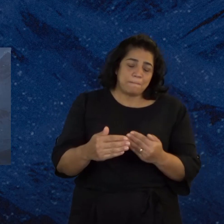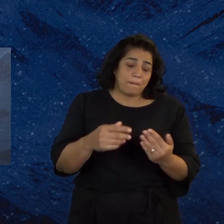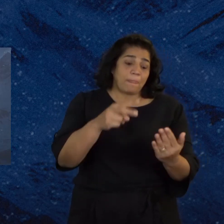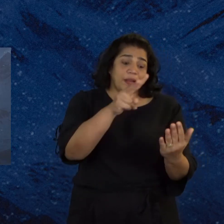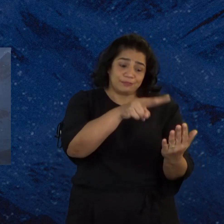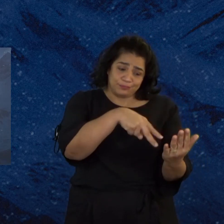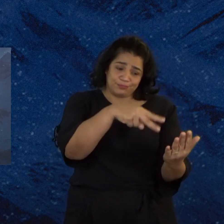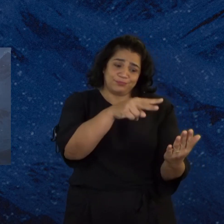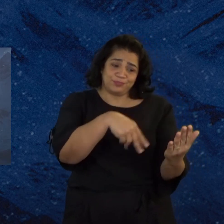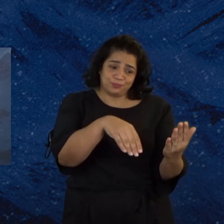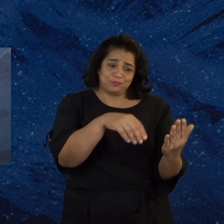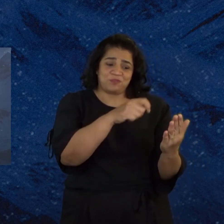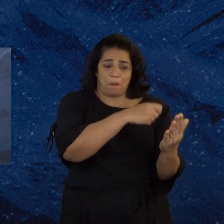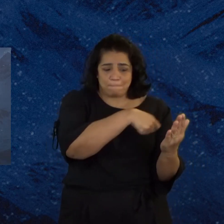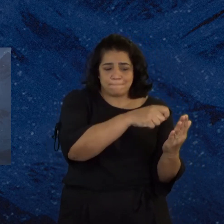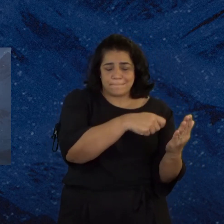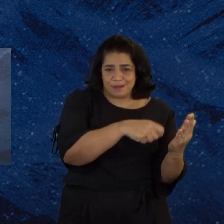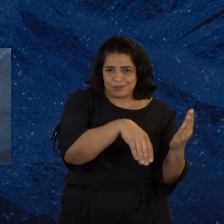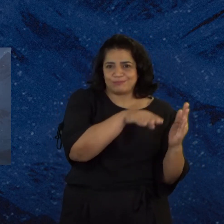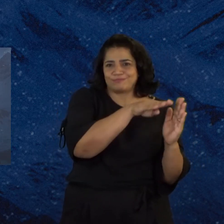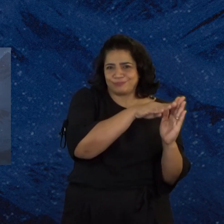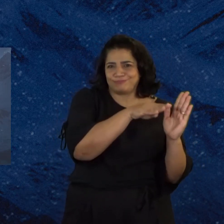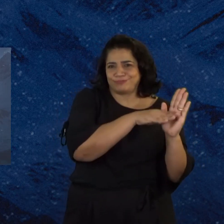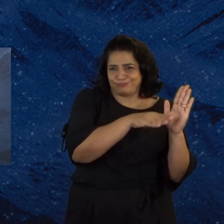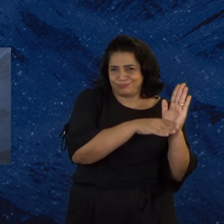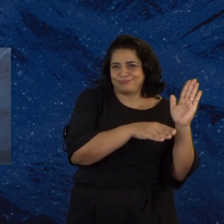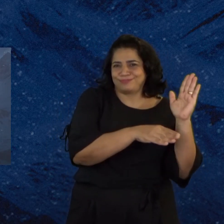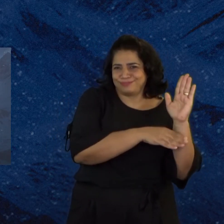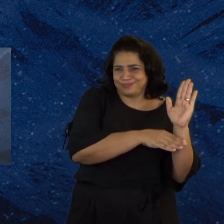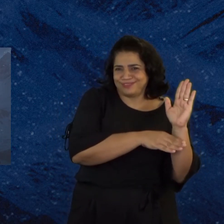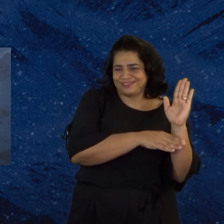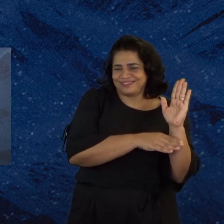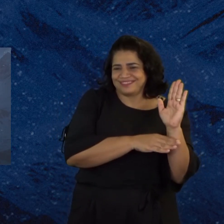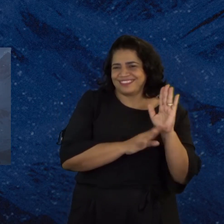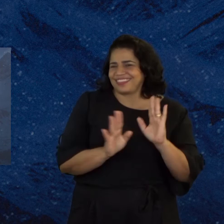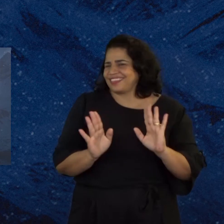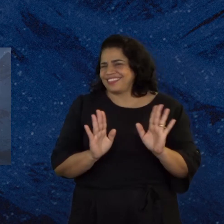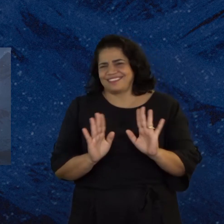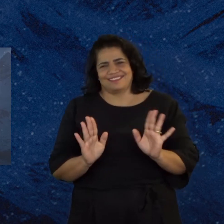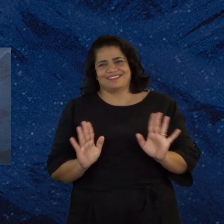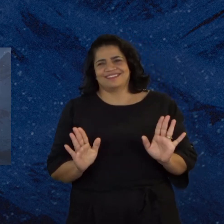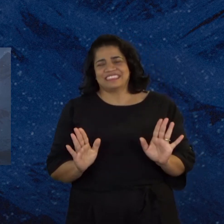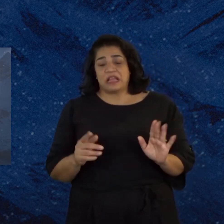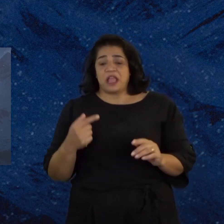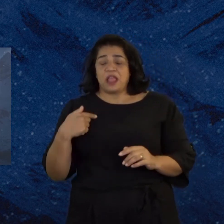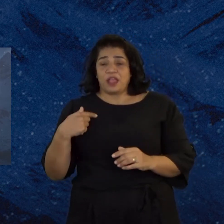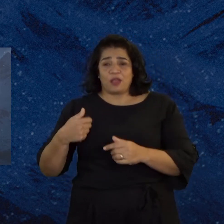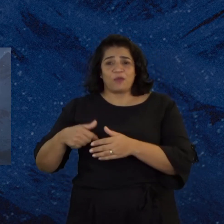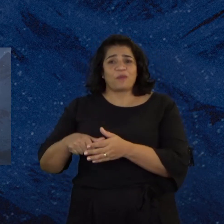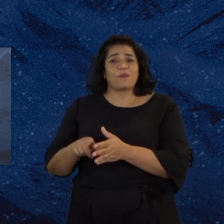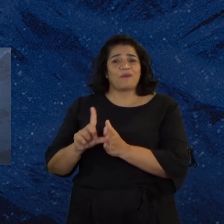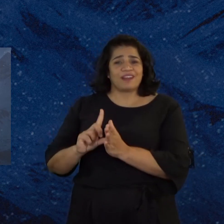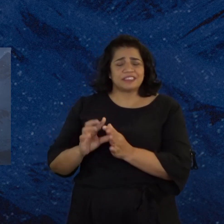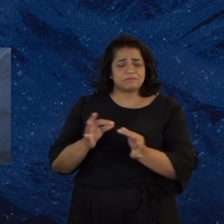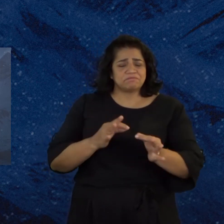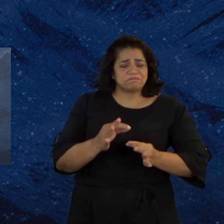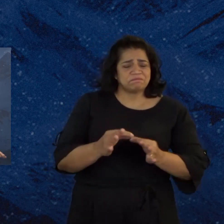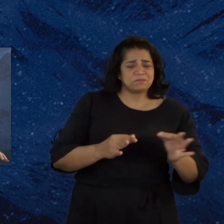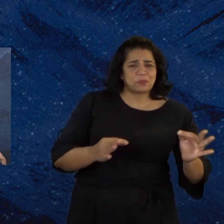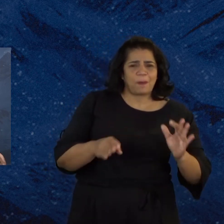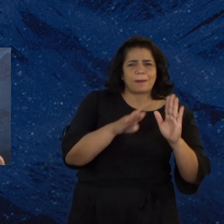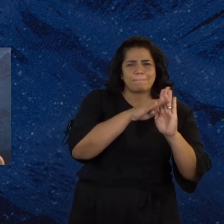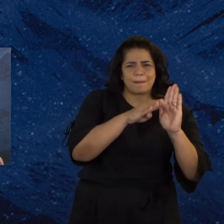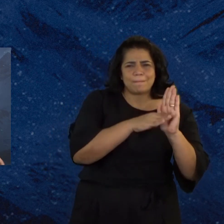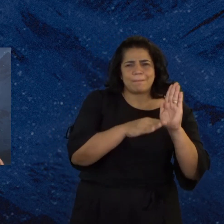sinopse aqui, né? No meu, como é que fala? No meu roteiro, né? nesse roteiro que eu preparei aqui. Mas eu quero dizer o